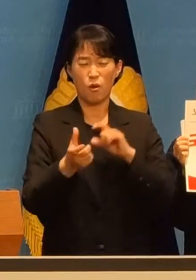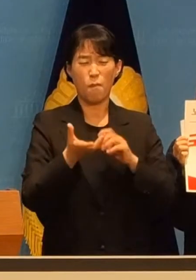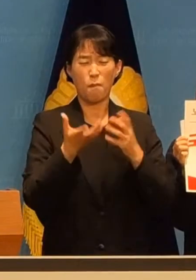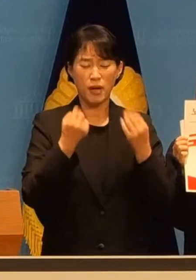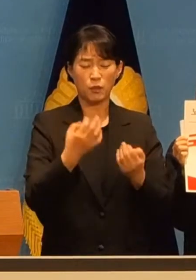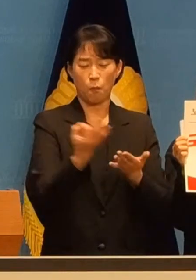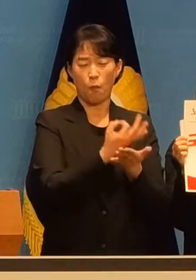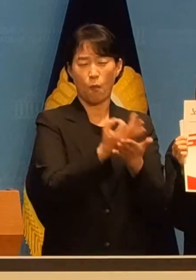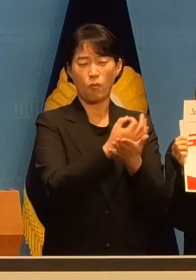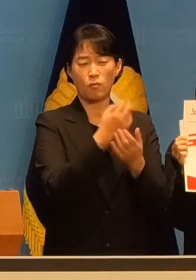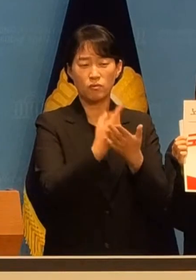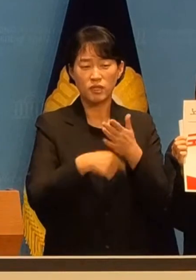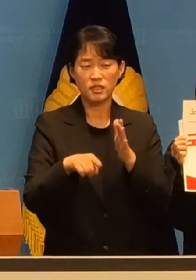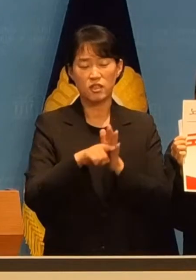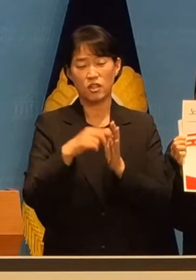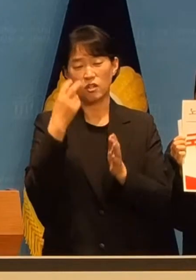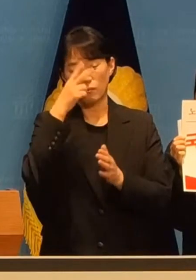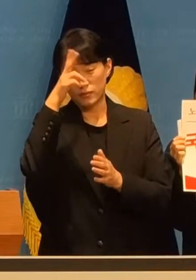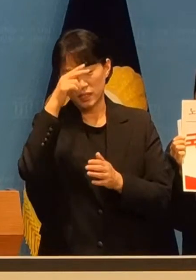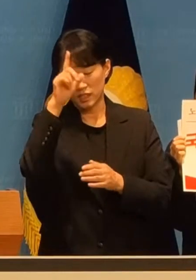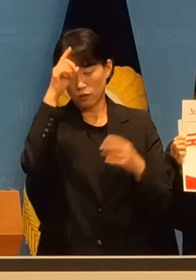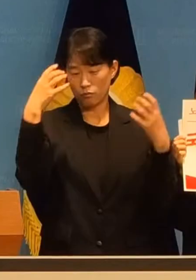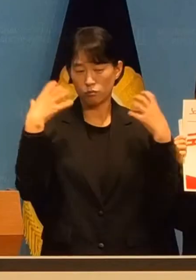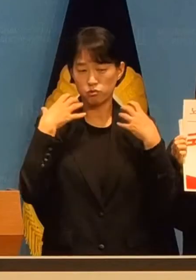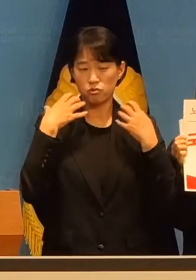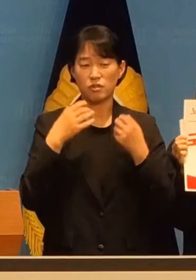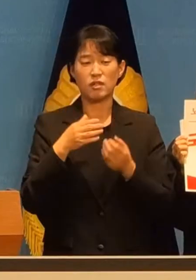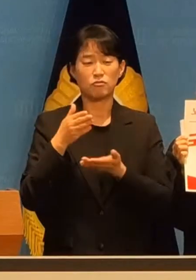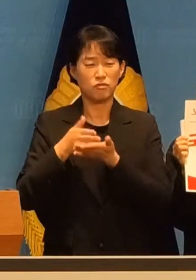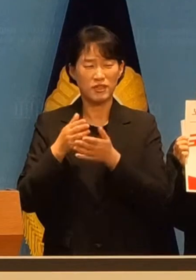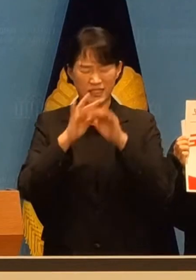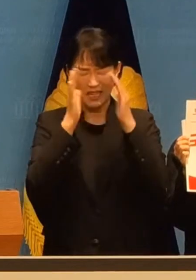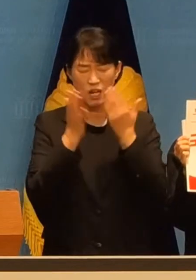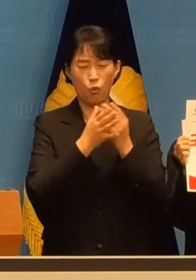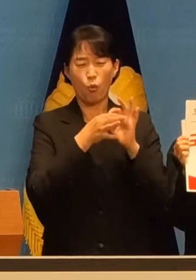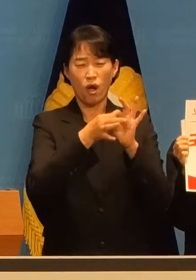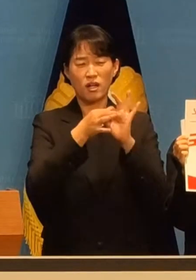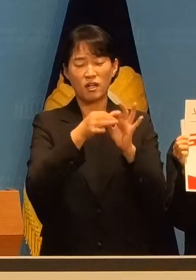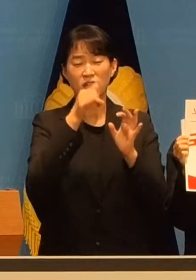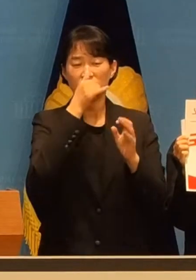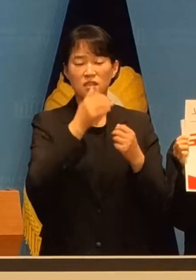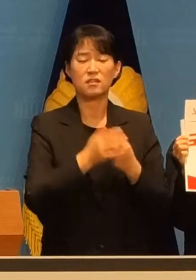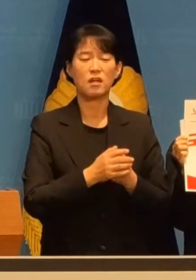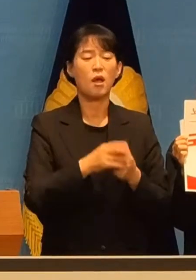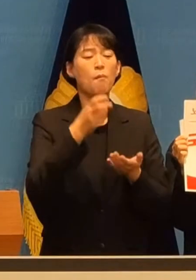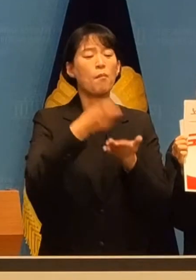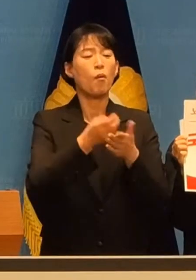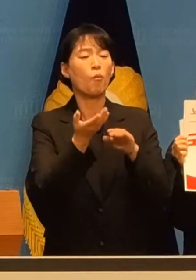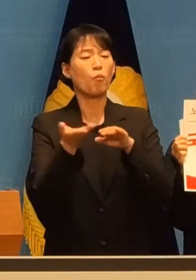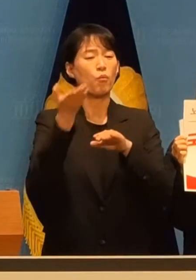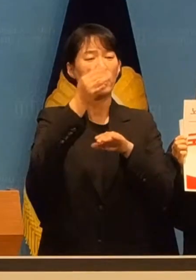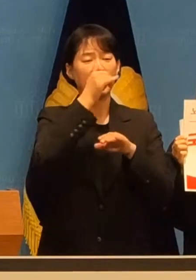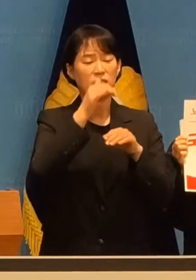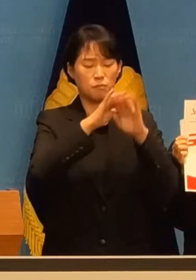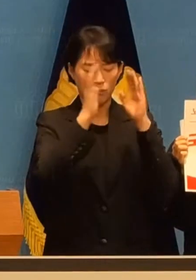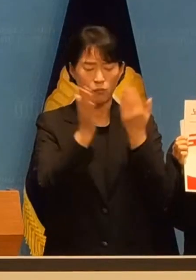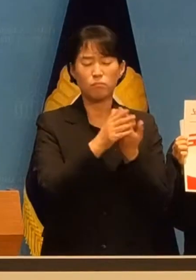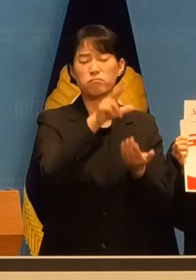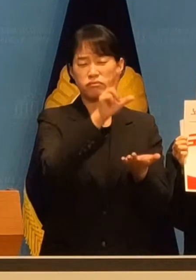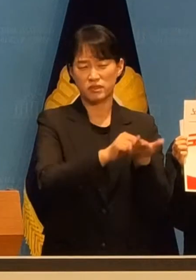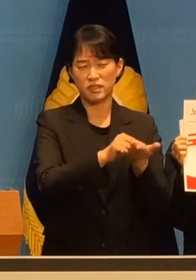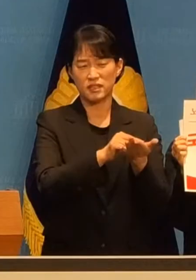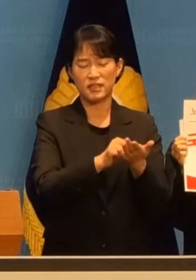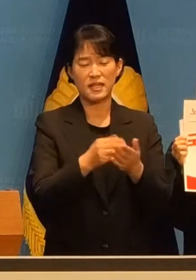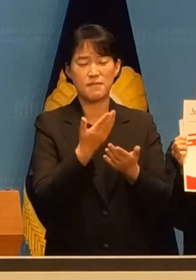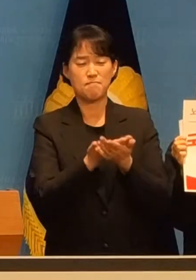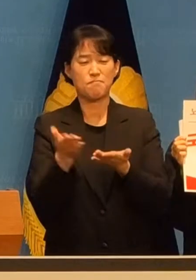위해 검찰, 정부, 언론, 국회까지 연결된 카르텔로 법 위에 있는 쿠팡의 총체적인 문제를